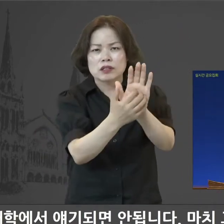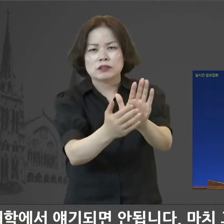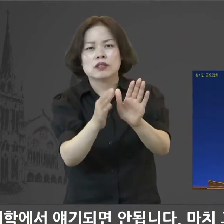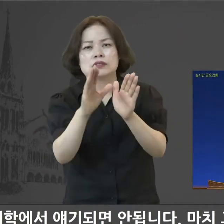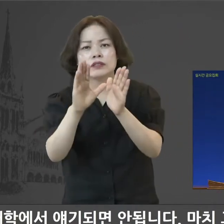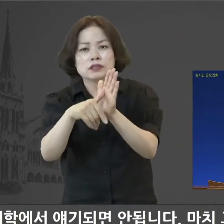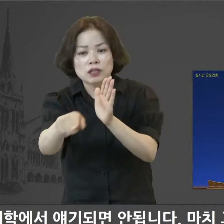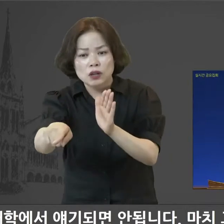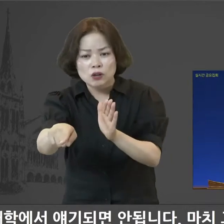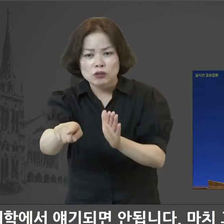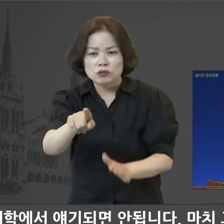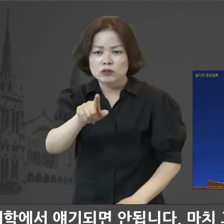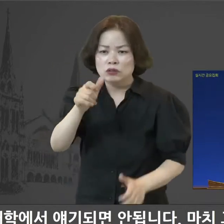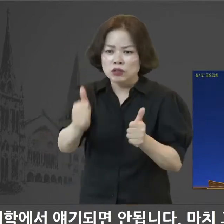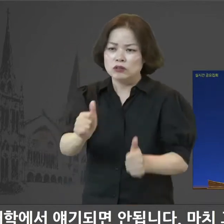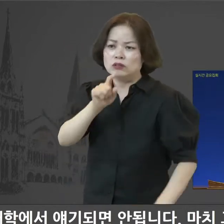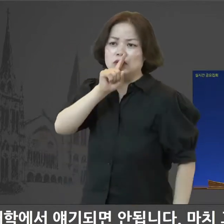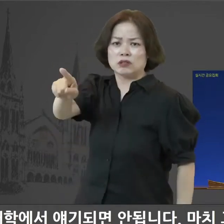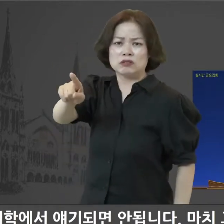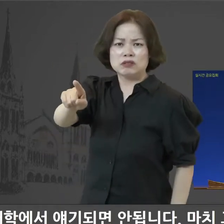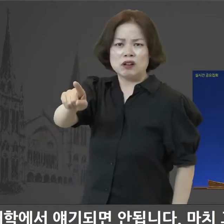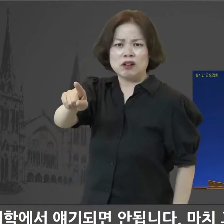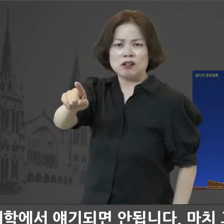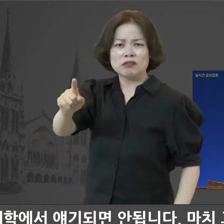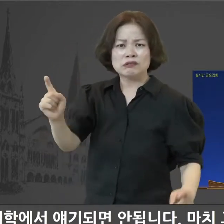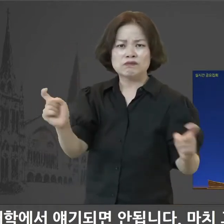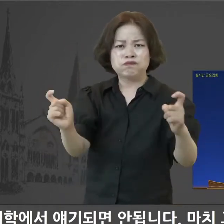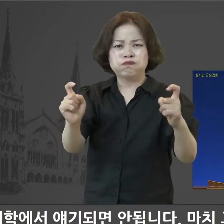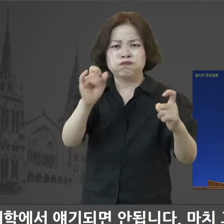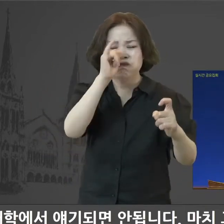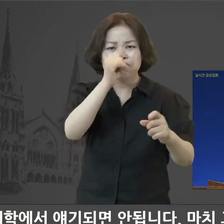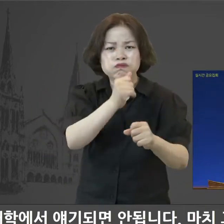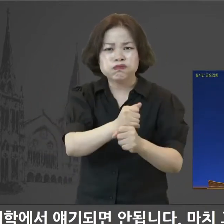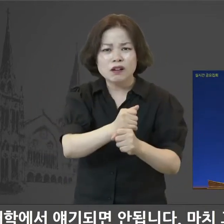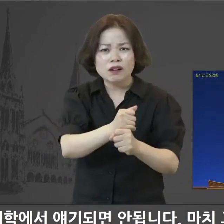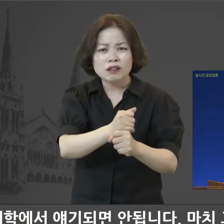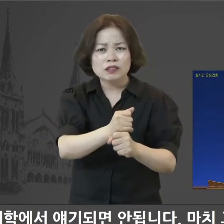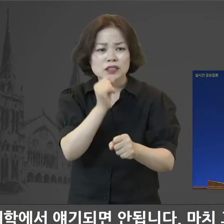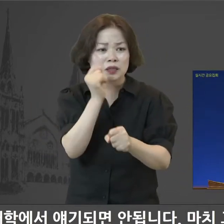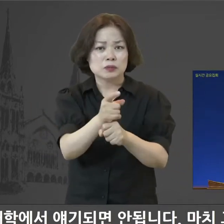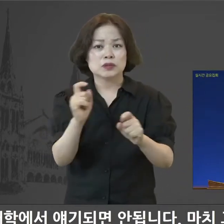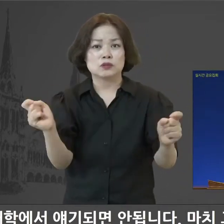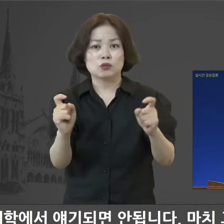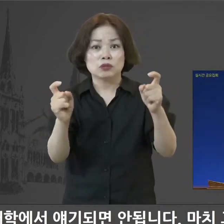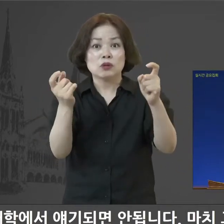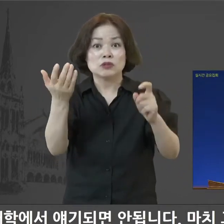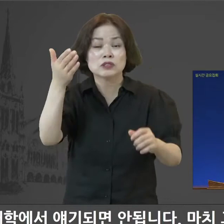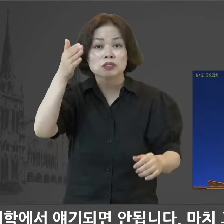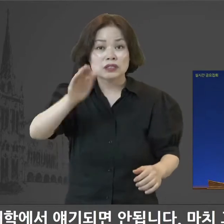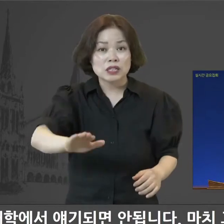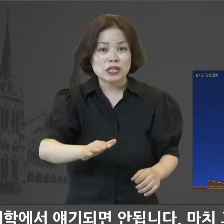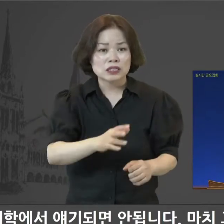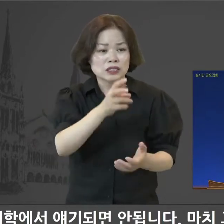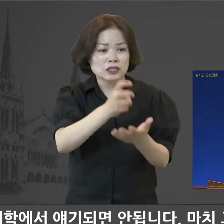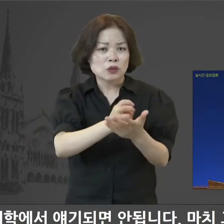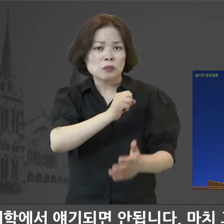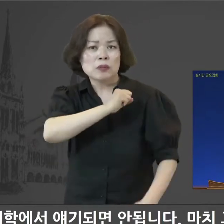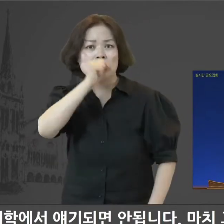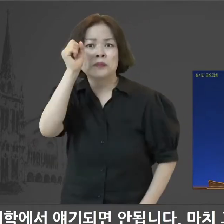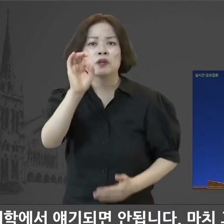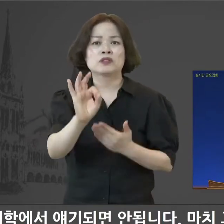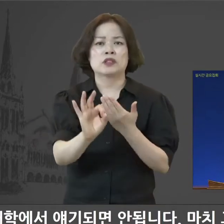때 소송을 통해서 싸울 수가 있는 거죠. 근데 이미 소송을 통해서 싸웠어요. 근데 이런 법이